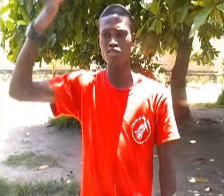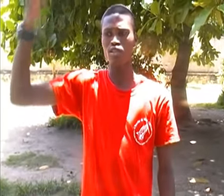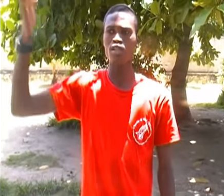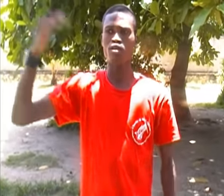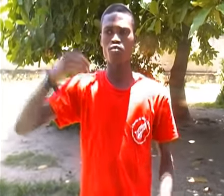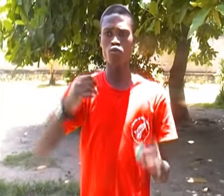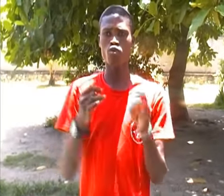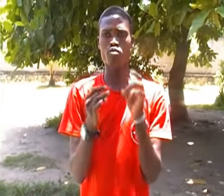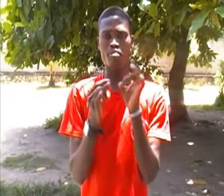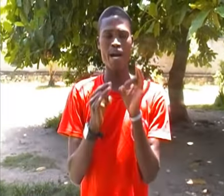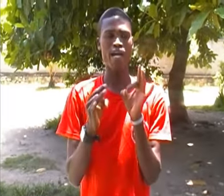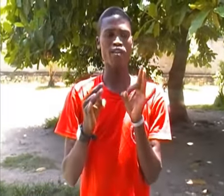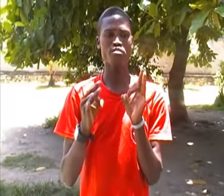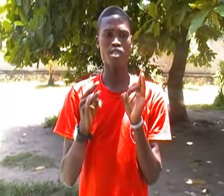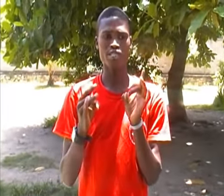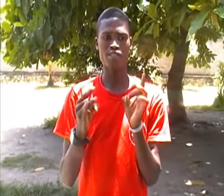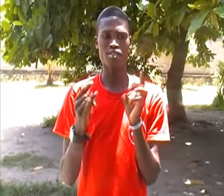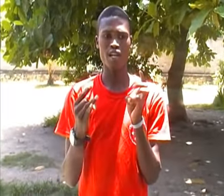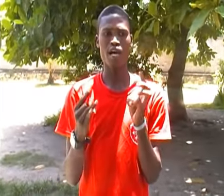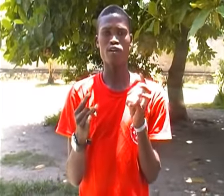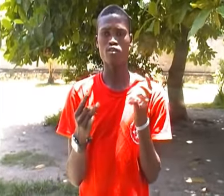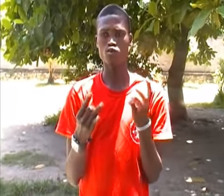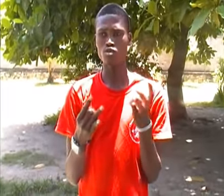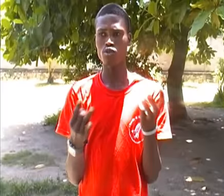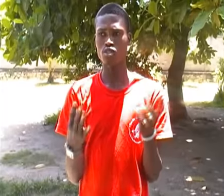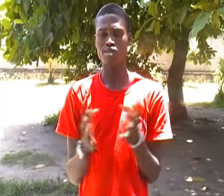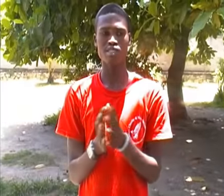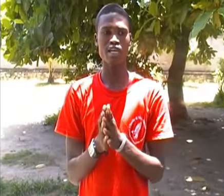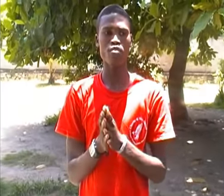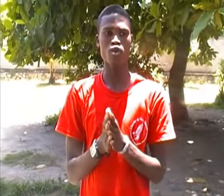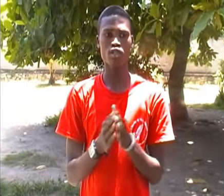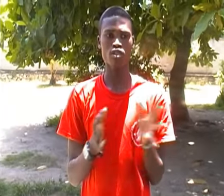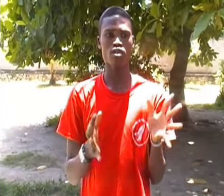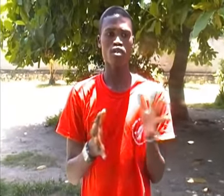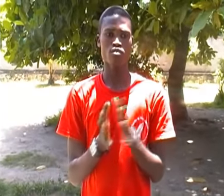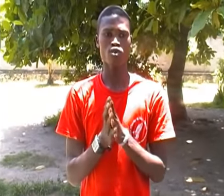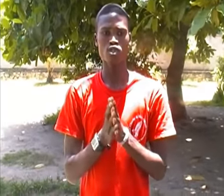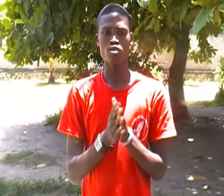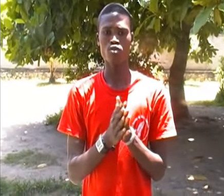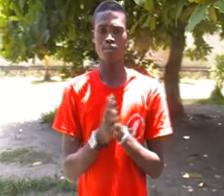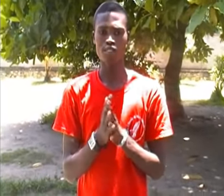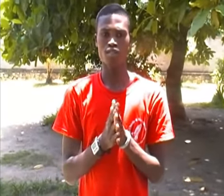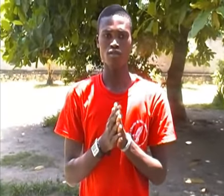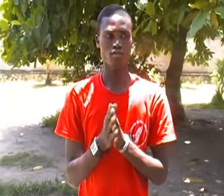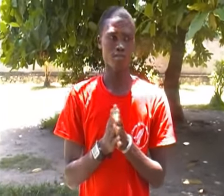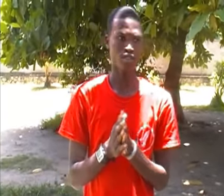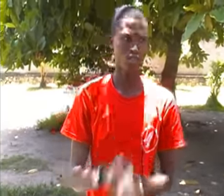entier pour bailler message ici là. Nous disons bon Dieu merci d'abord, que bon Dieu bénisse pasteur. Merci.